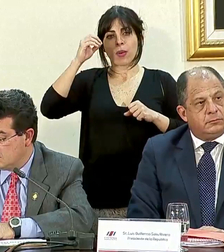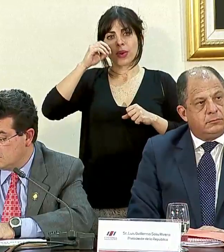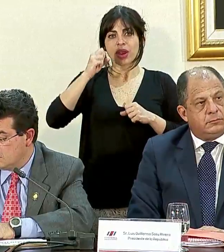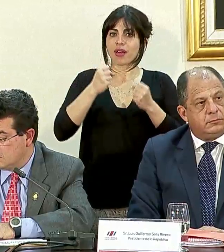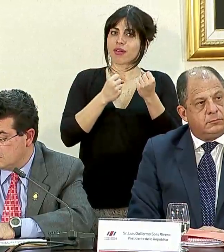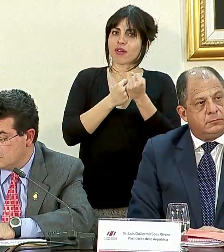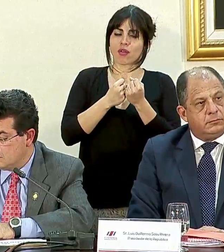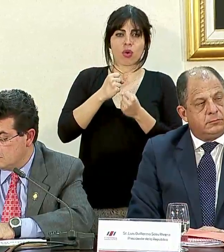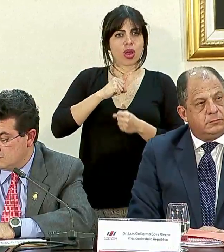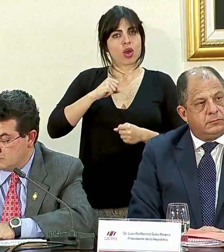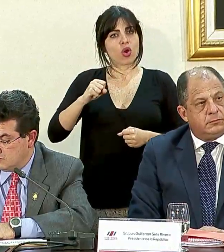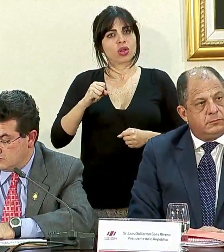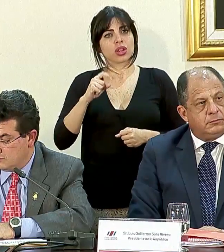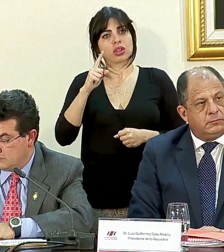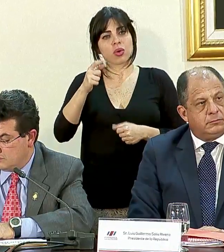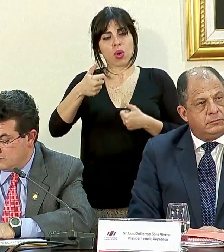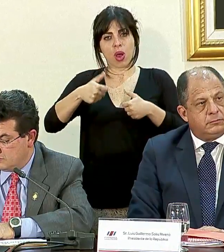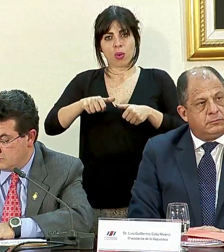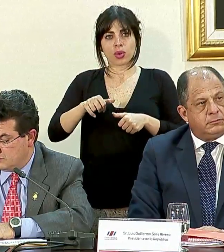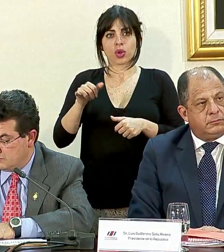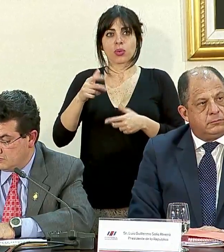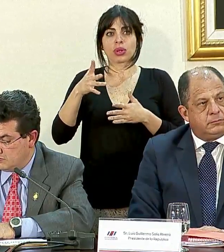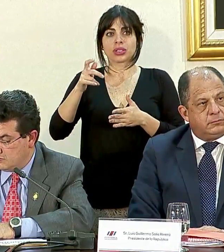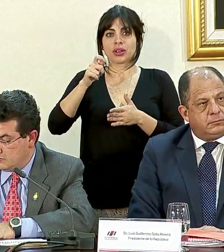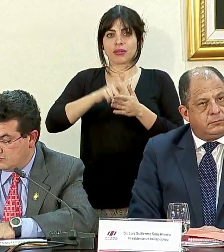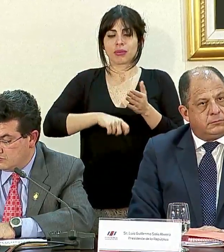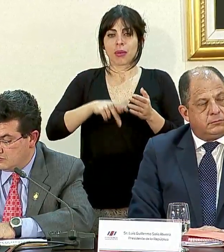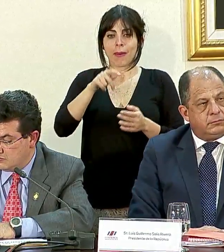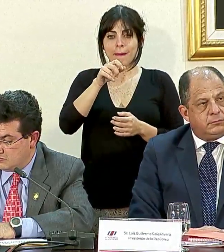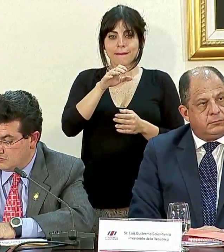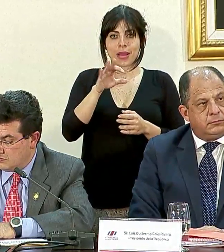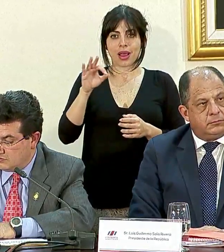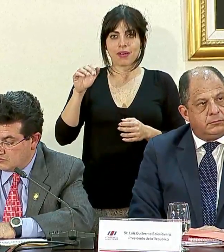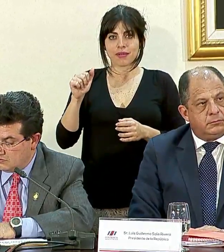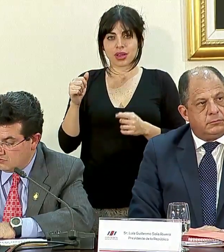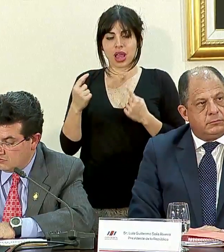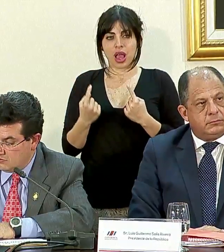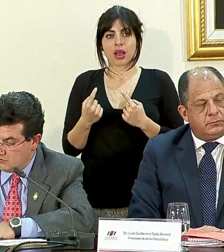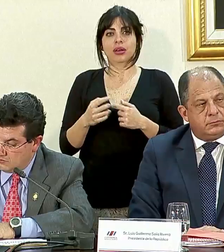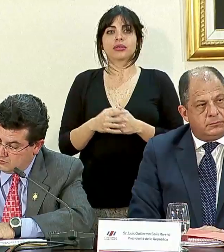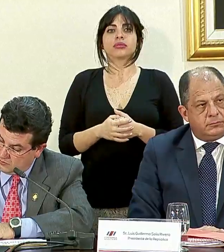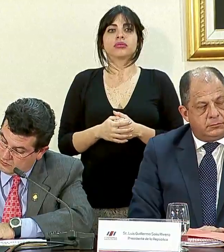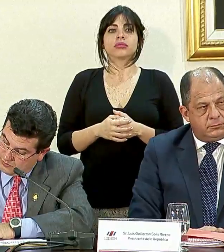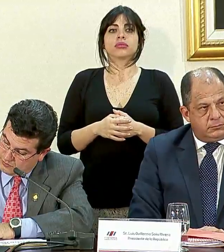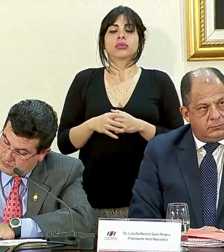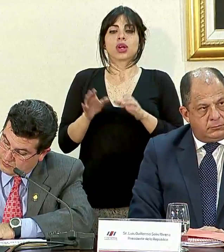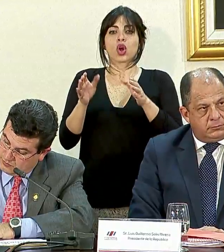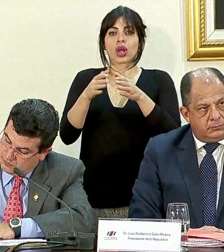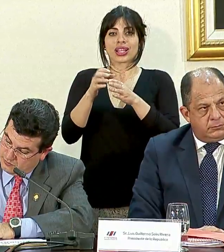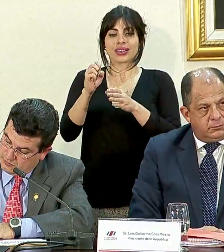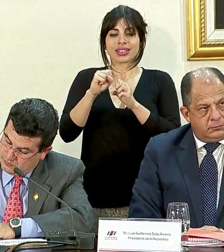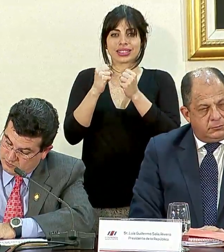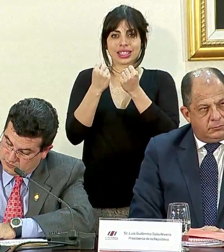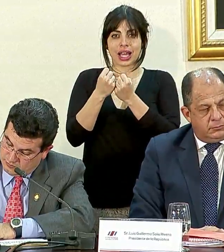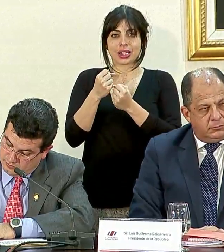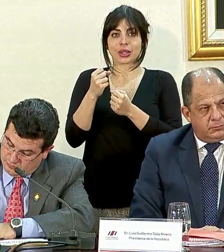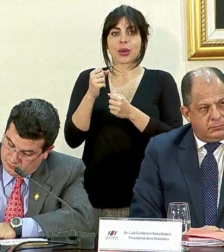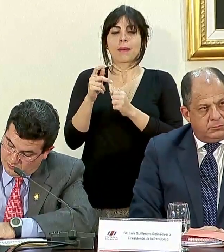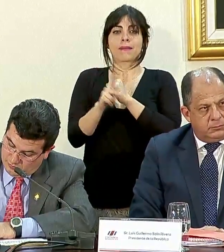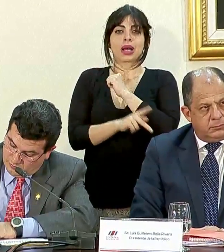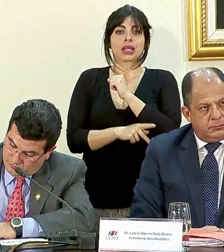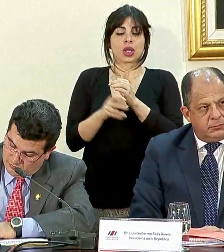favor ni en contra de un acuerdo como el firmado entre el PAC, el Frente Amplio y el colectivo sindical Patria Justa.